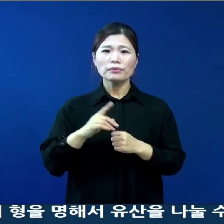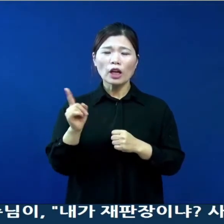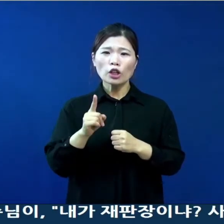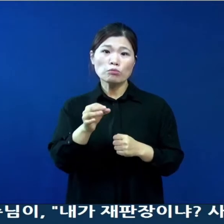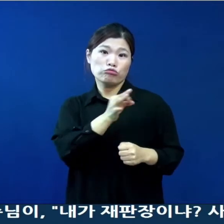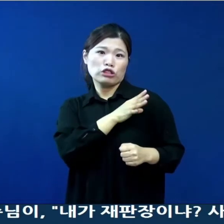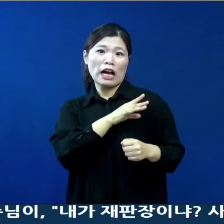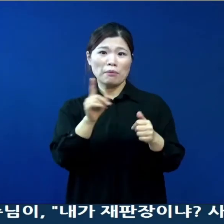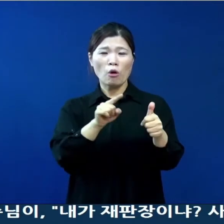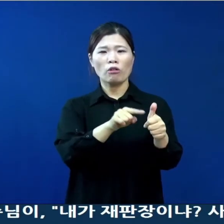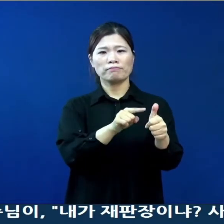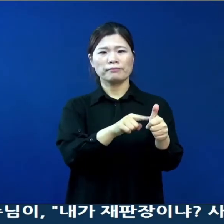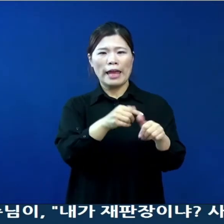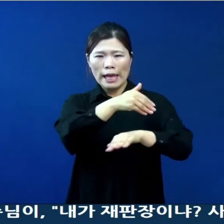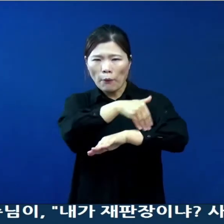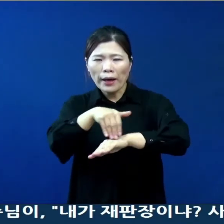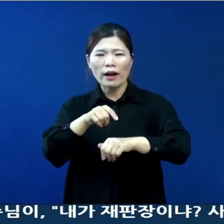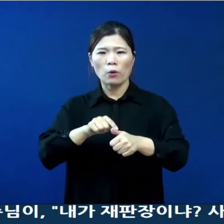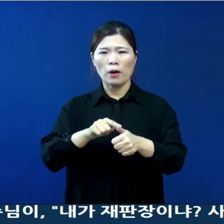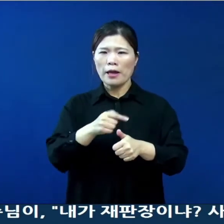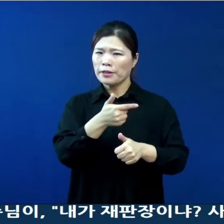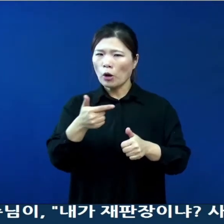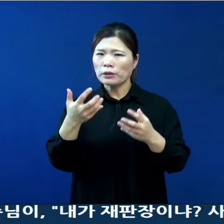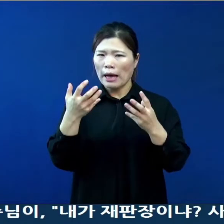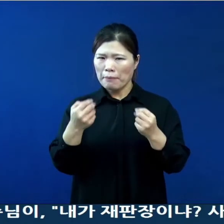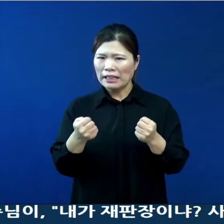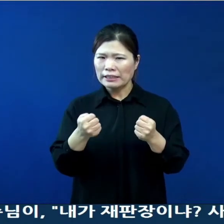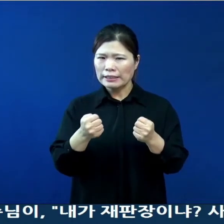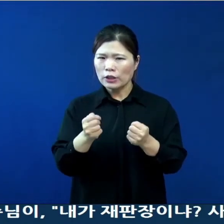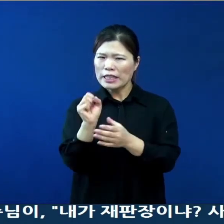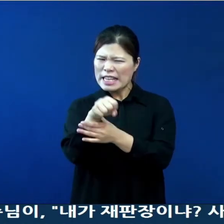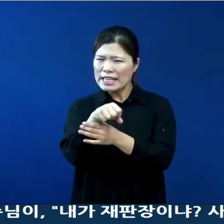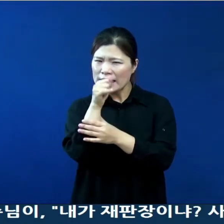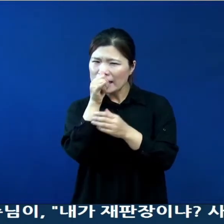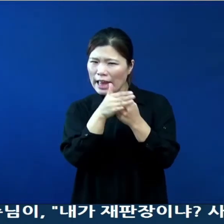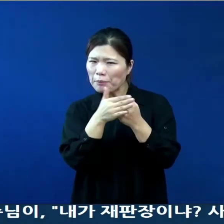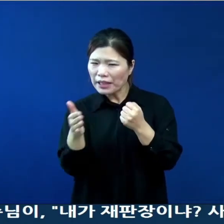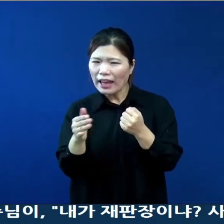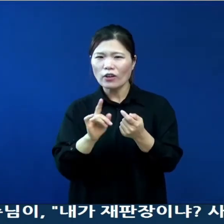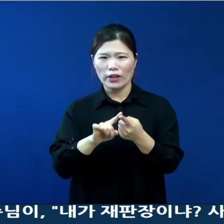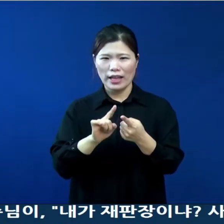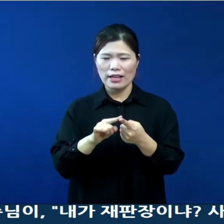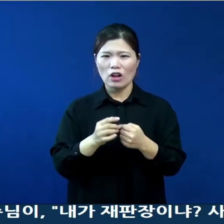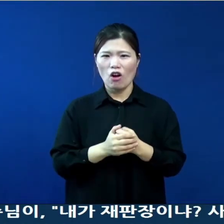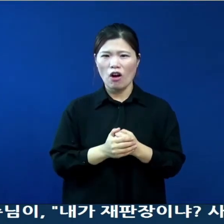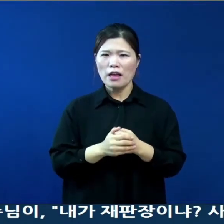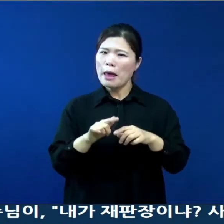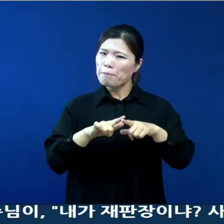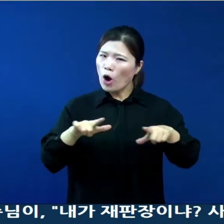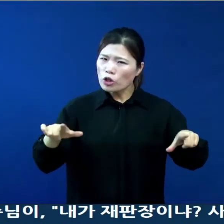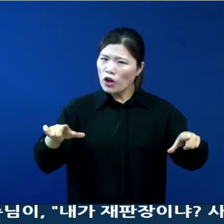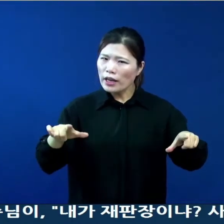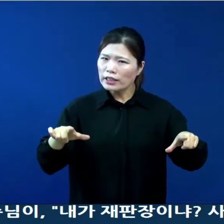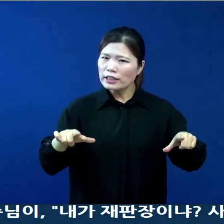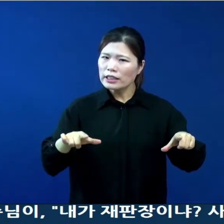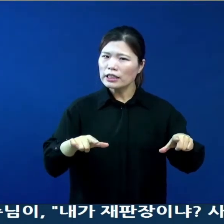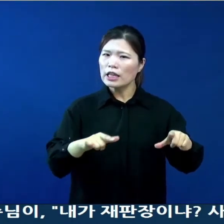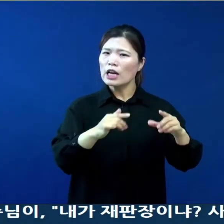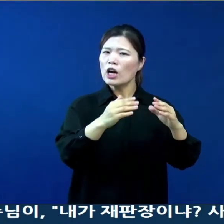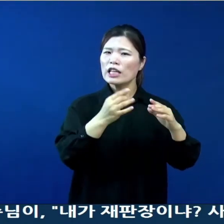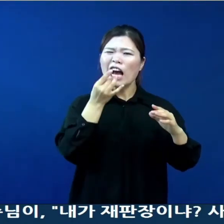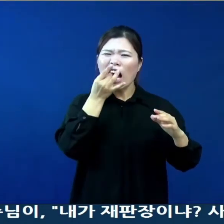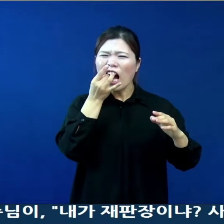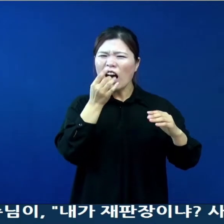세우면서 이렇게 말하는 거죠. 너무나 많은 소출이 있으니까 이 소출을 평소에 기존에 있었던 곡식 창고,